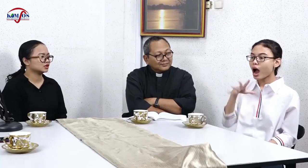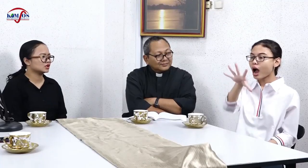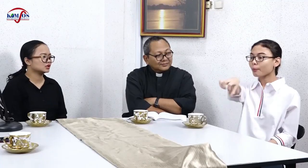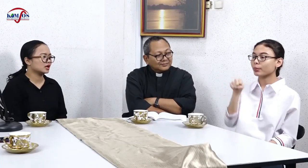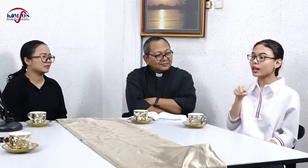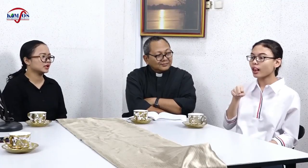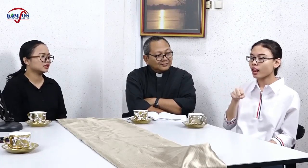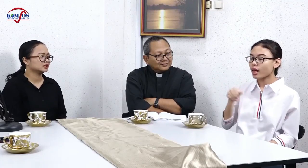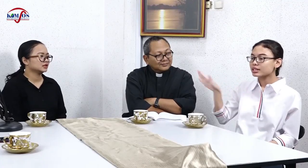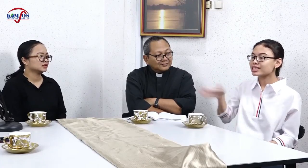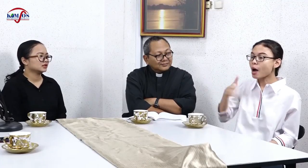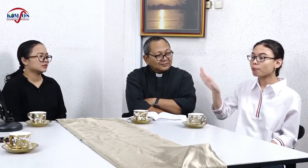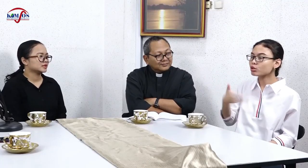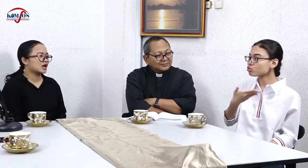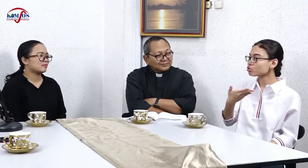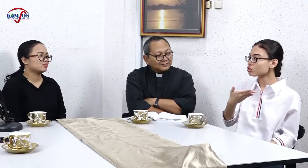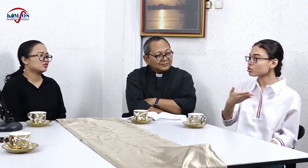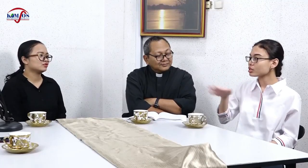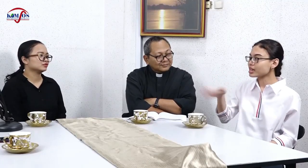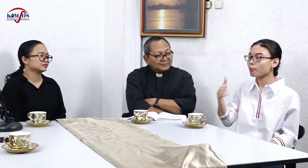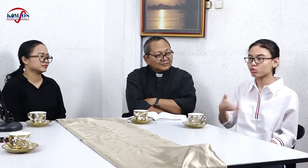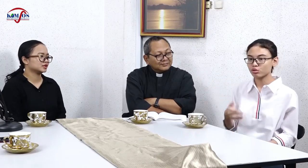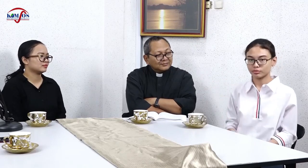tolong ambil sapu-sapu